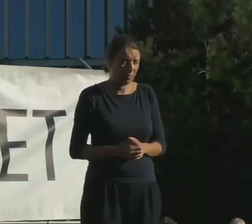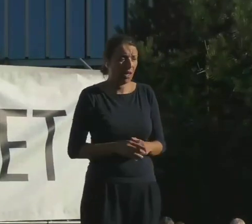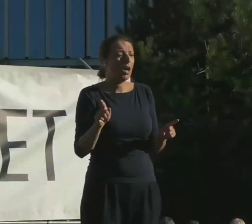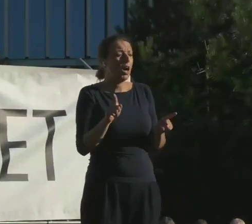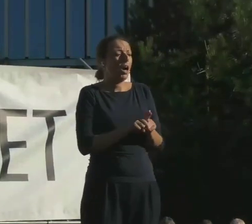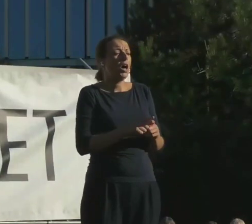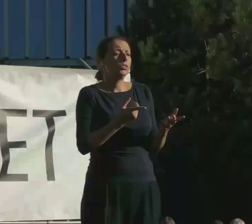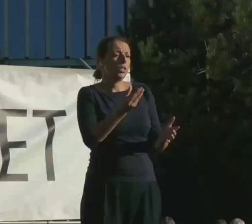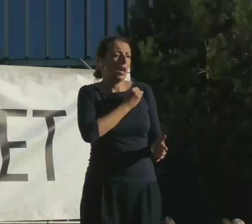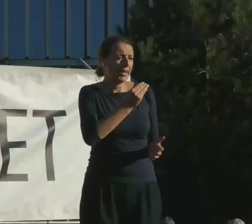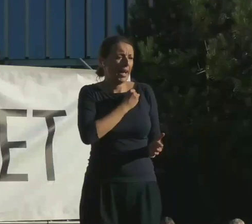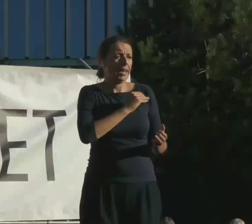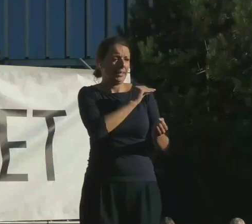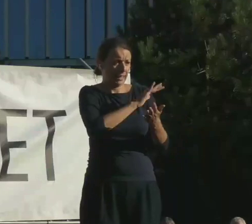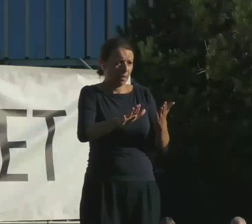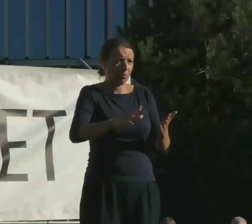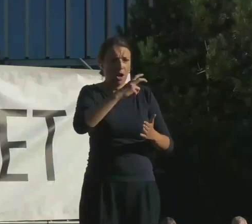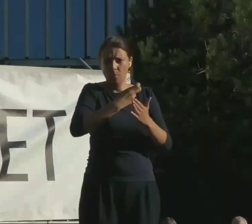legalna, darmowa...